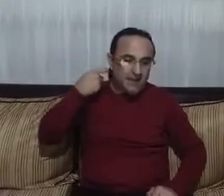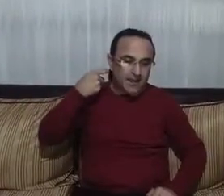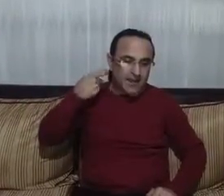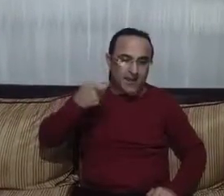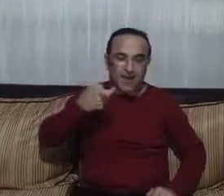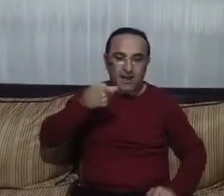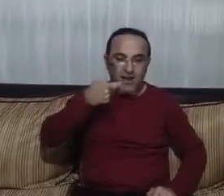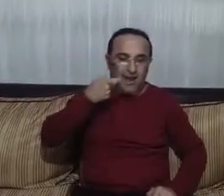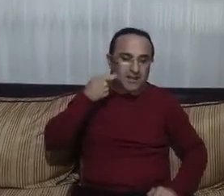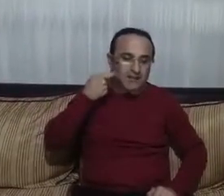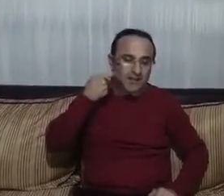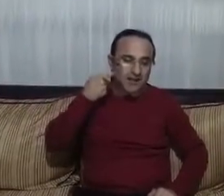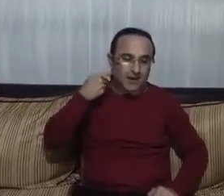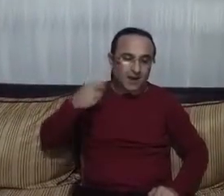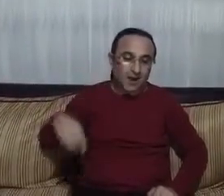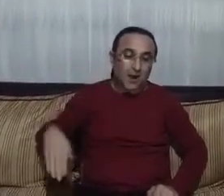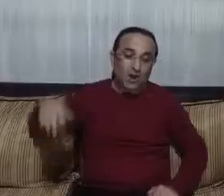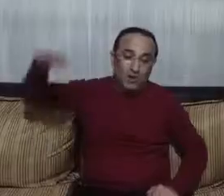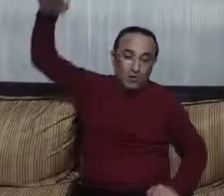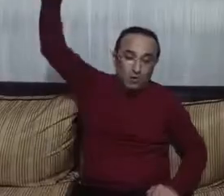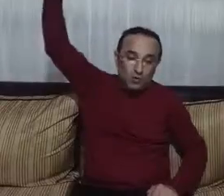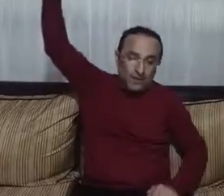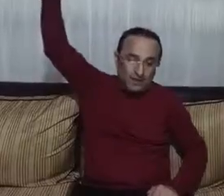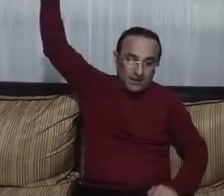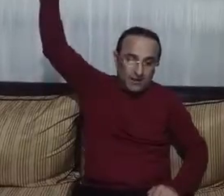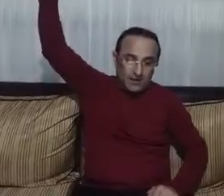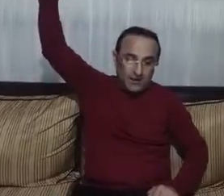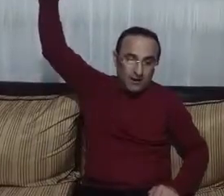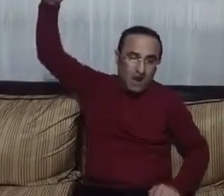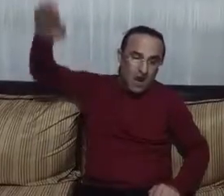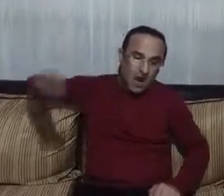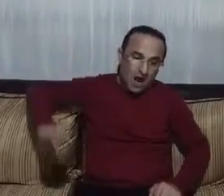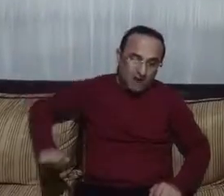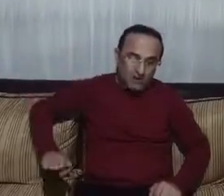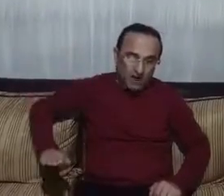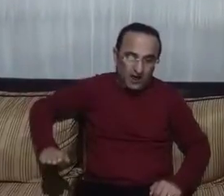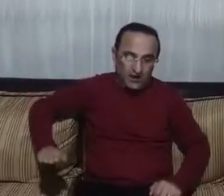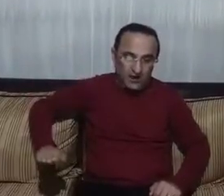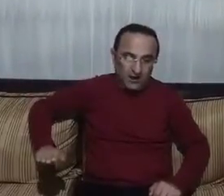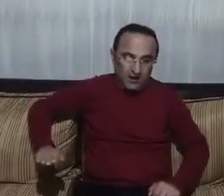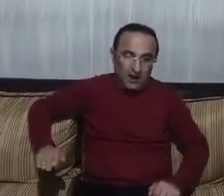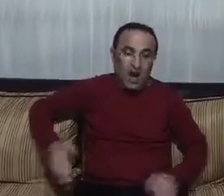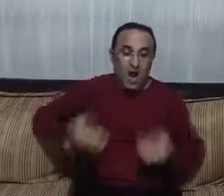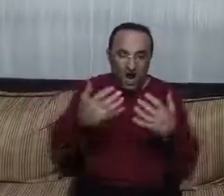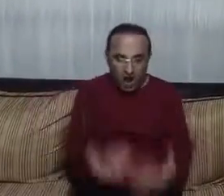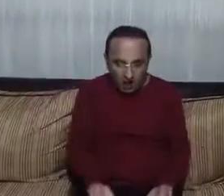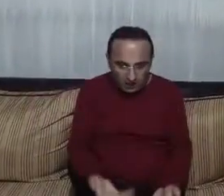Eski. Eski. Yüksek. Alçak.